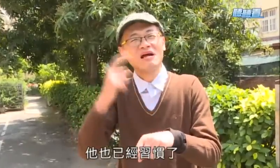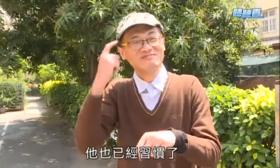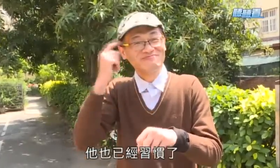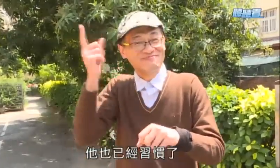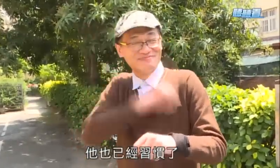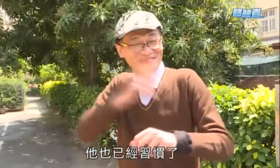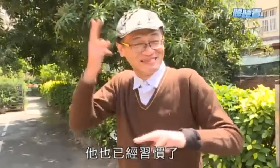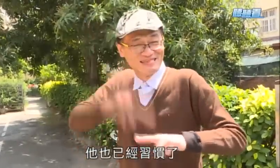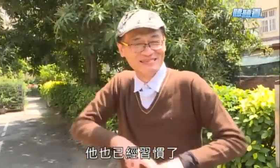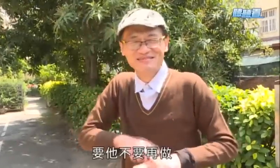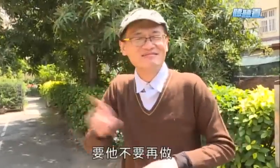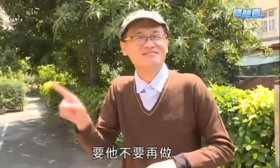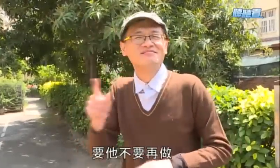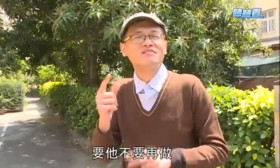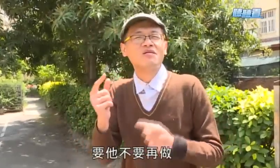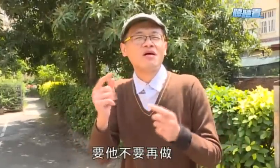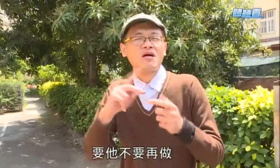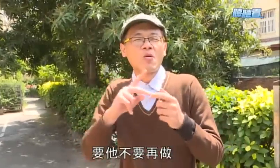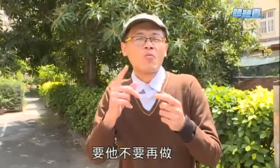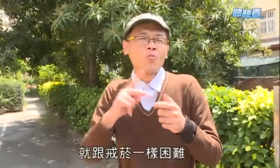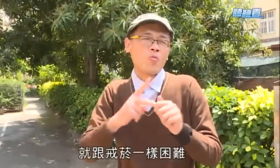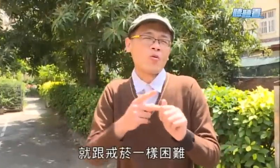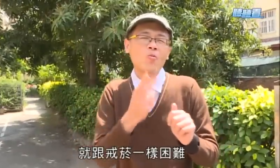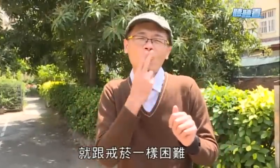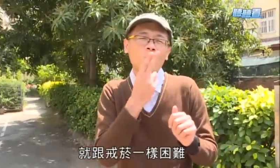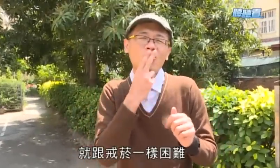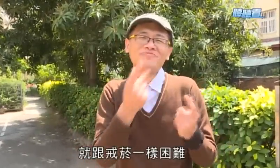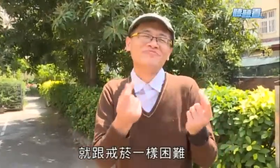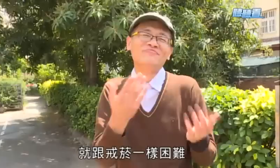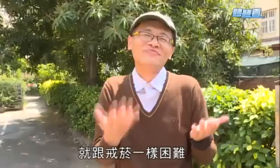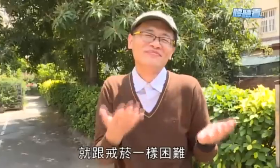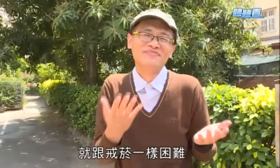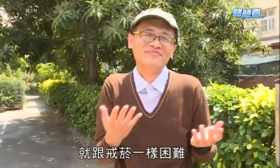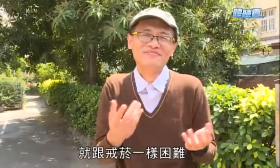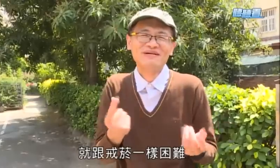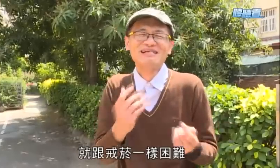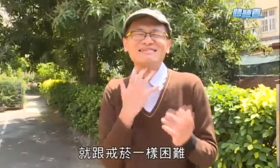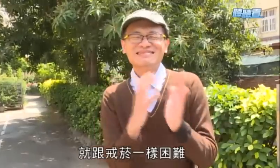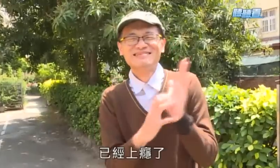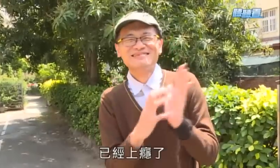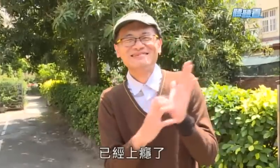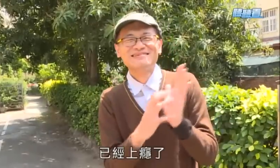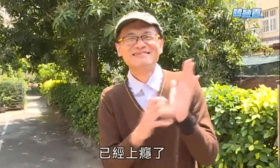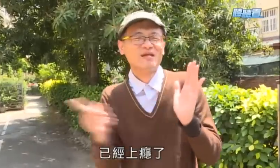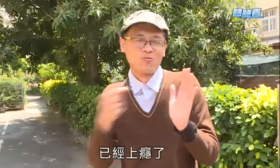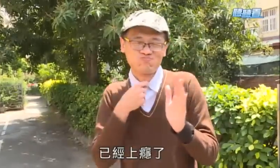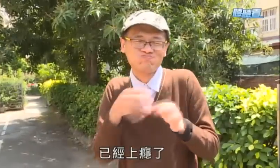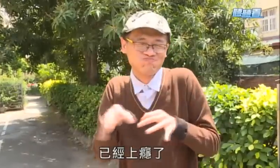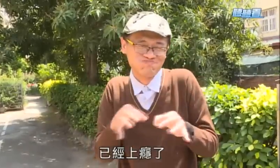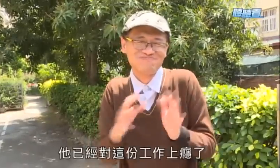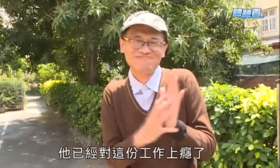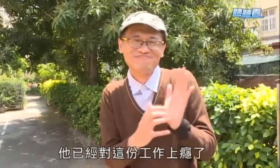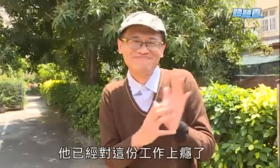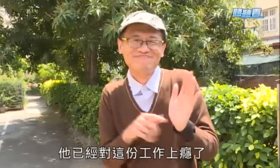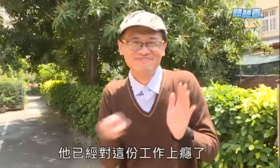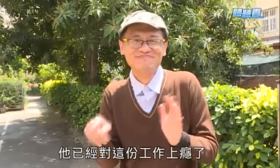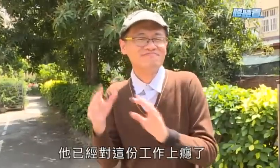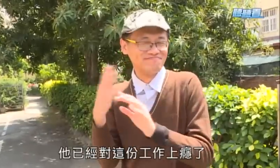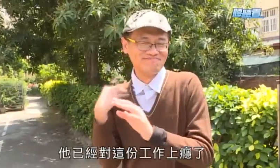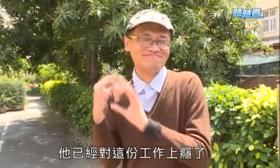经习惯了，要他不要再做就跟戒烟一样困难，已经上瘾了，他已经对这份工作